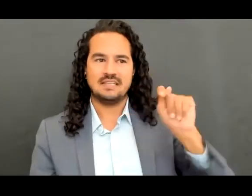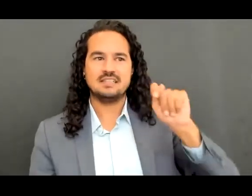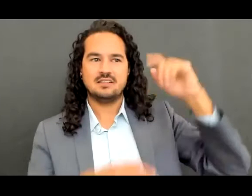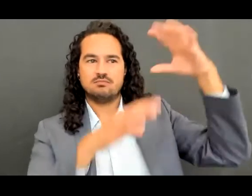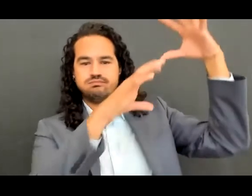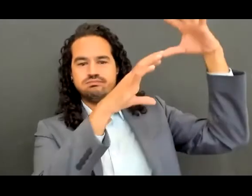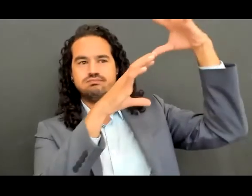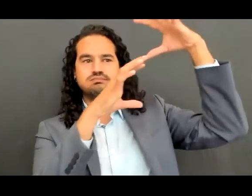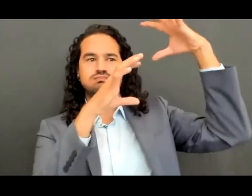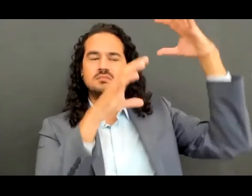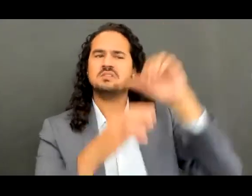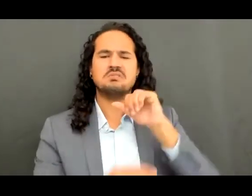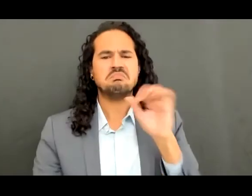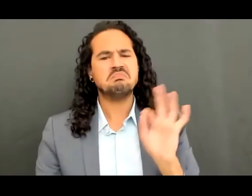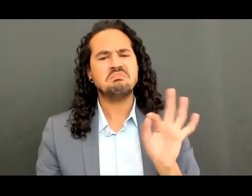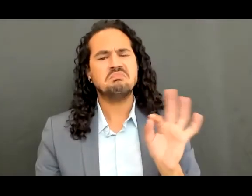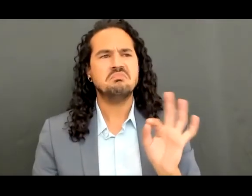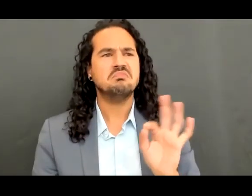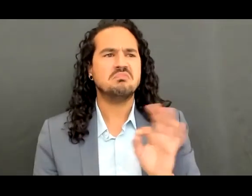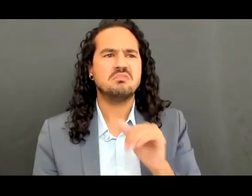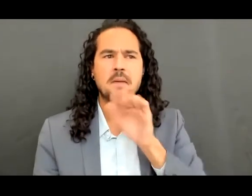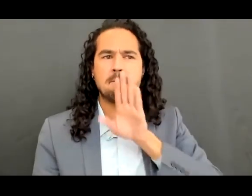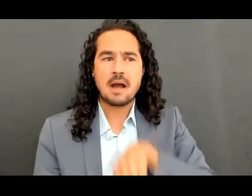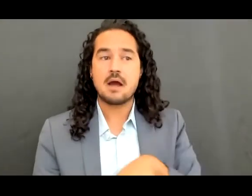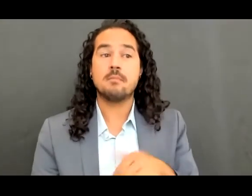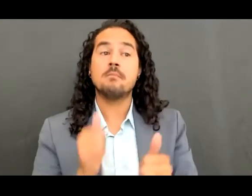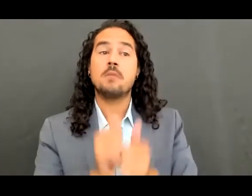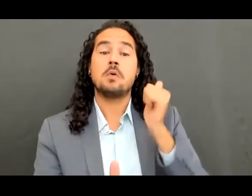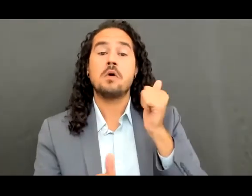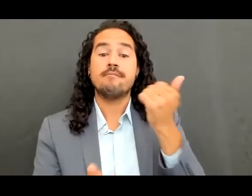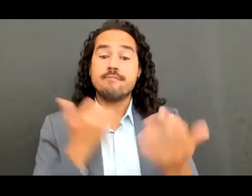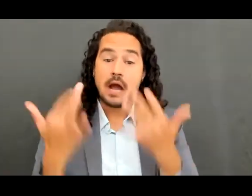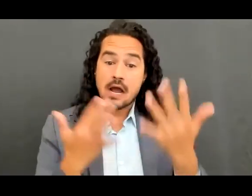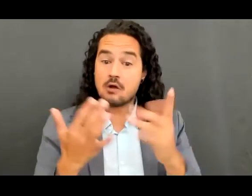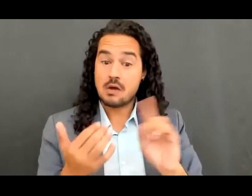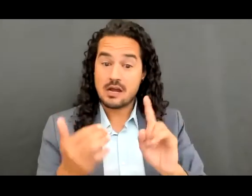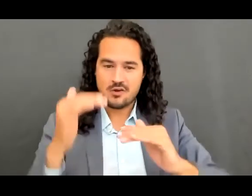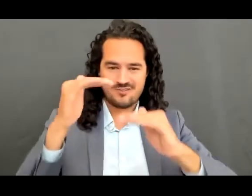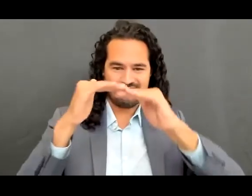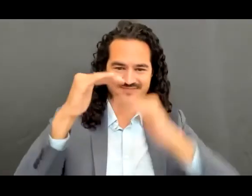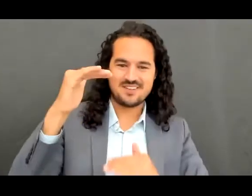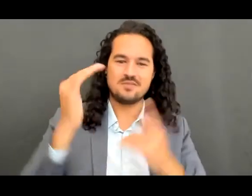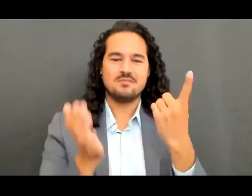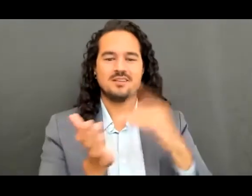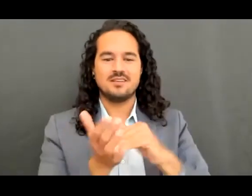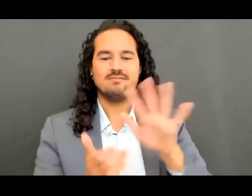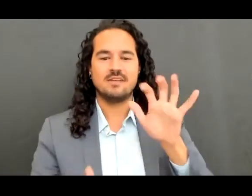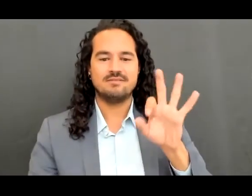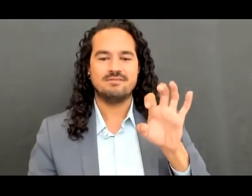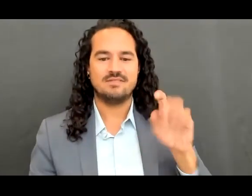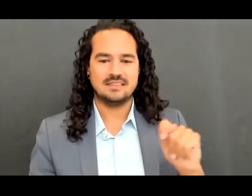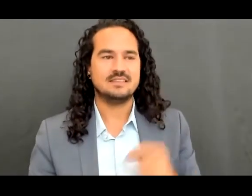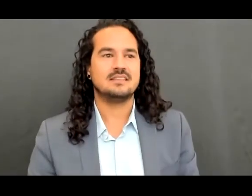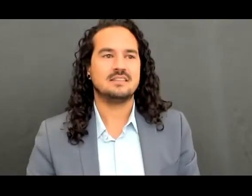pies no signifique mucho para nosotros, por la capa del incendio está por debajo de la capa de